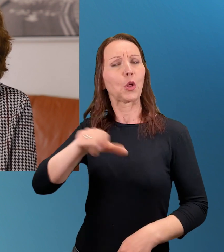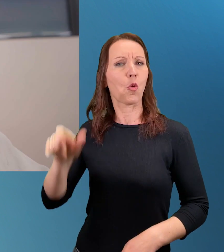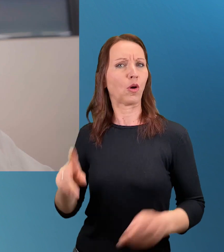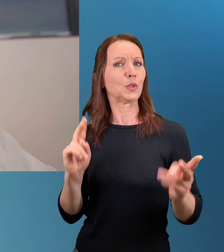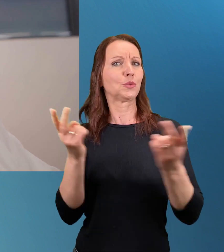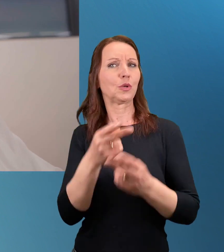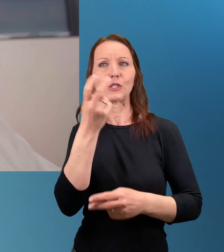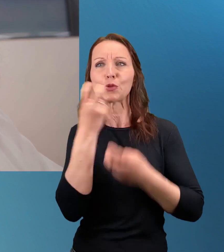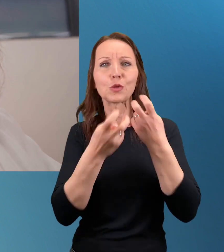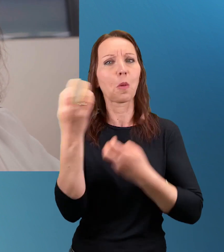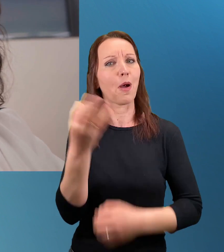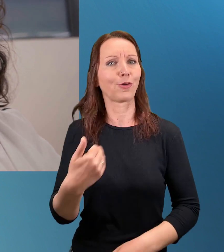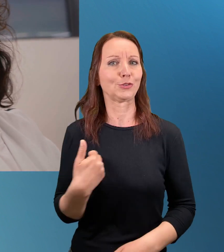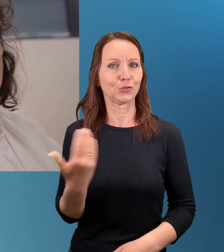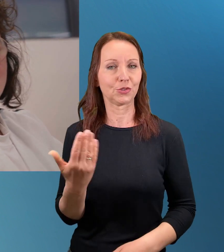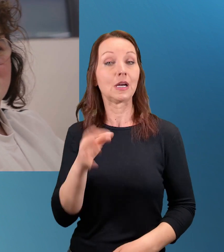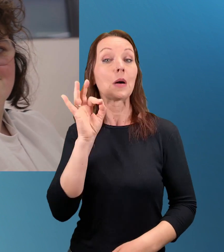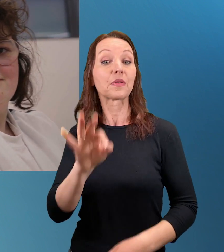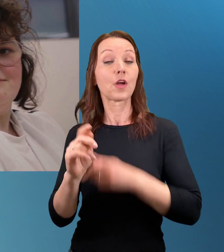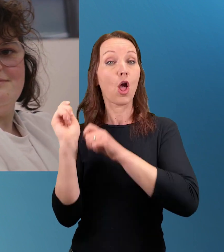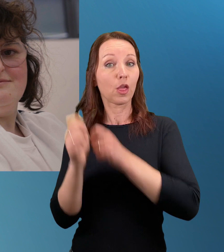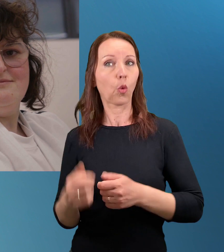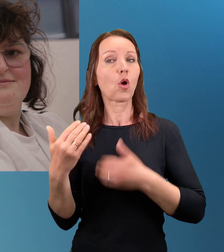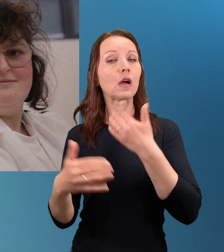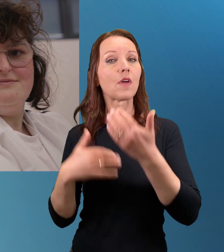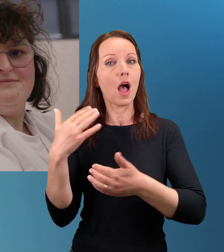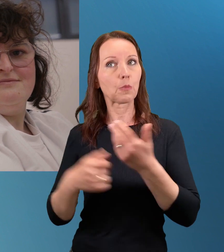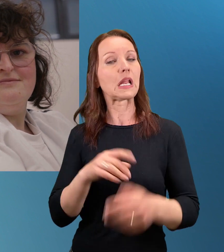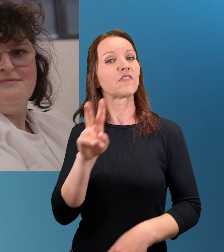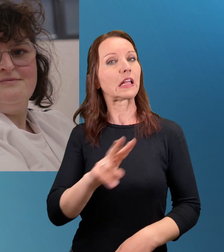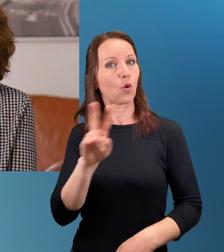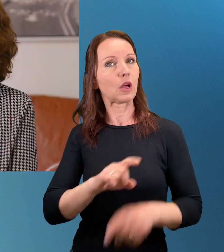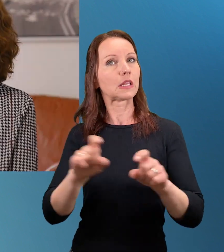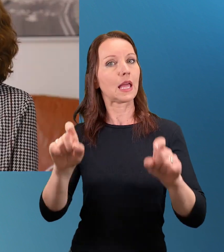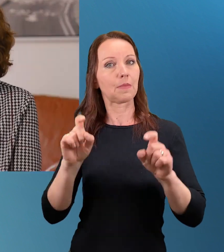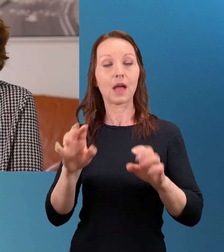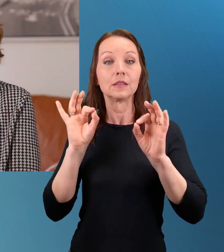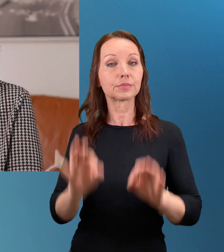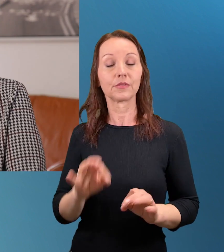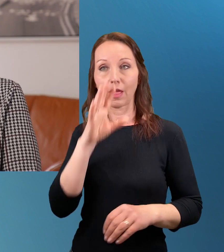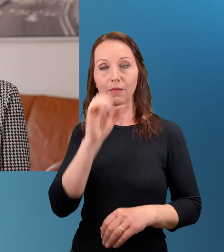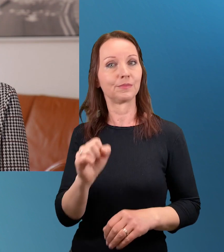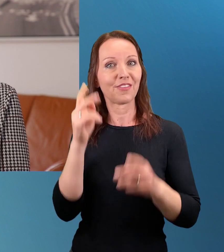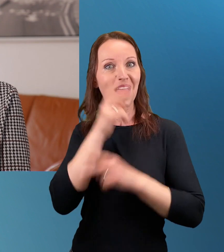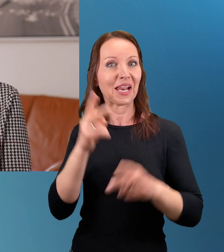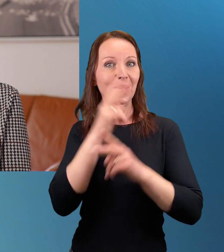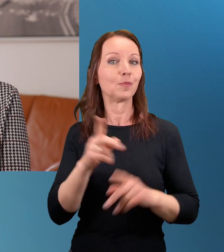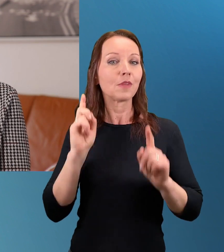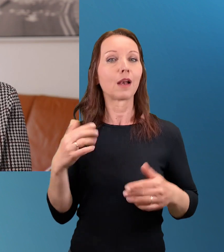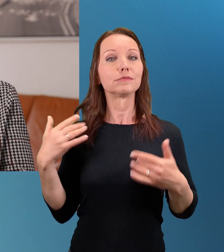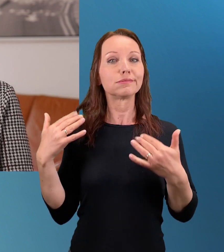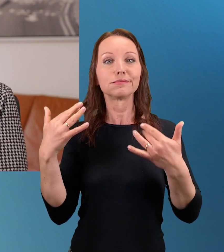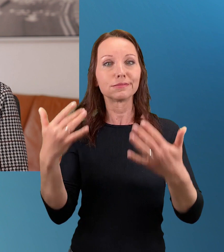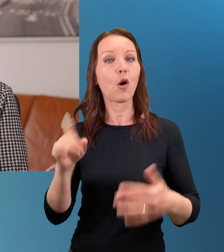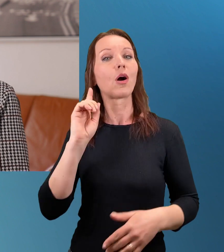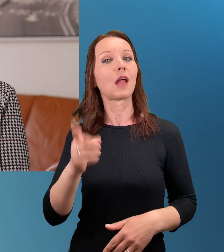durch das Judo, dann war die Viktoria dann irgendwann mal Thema. Und da war er dann auch gleich verliebt. ja, dann